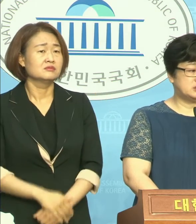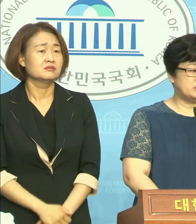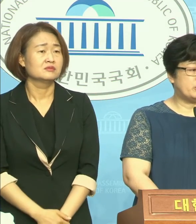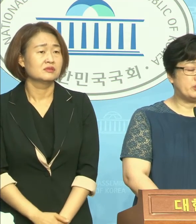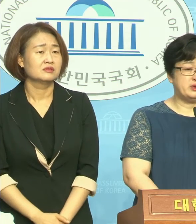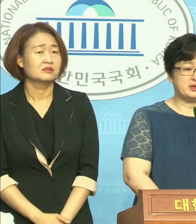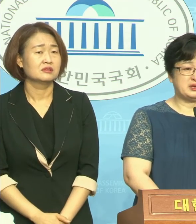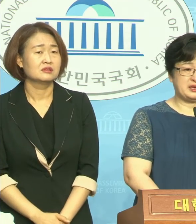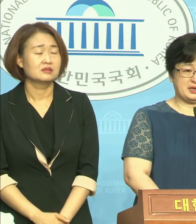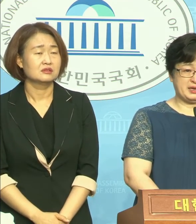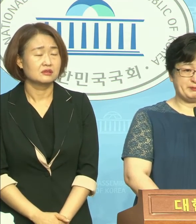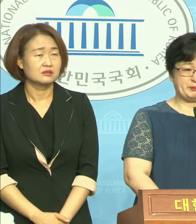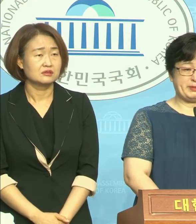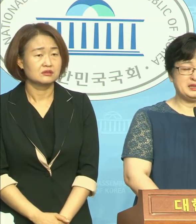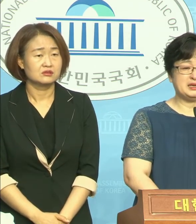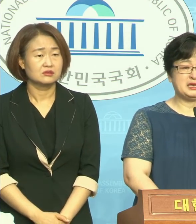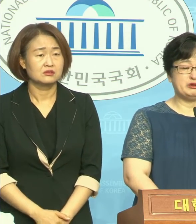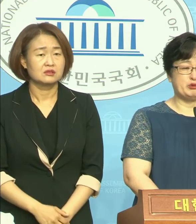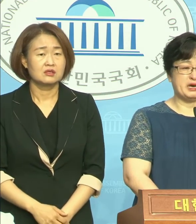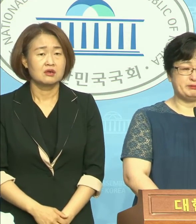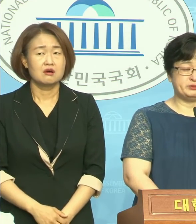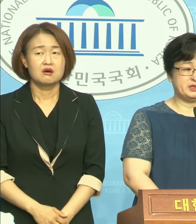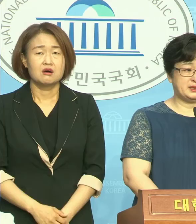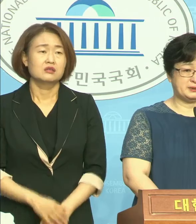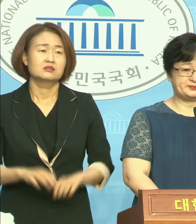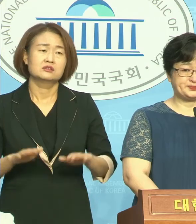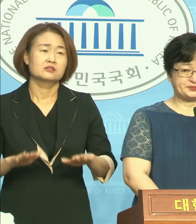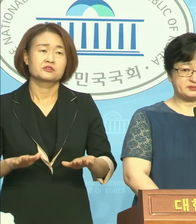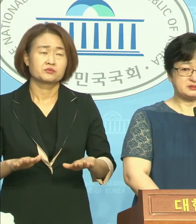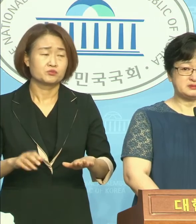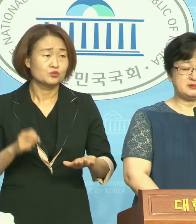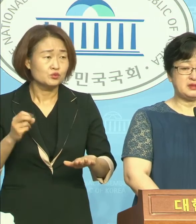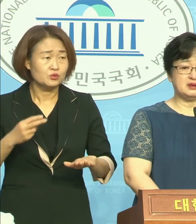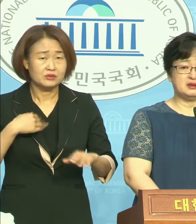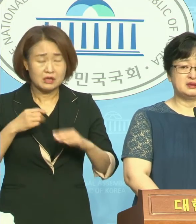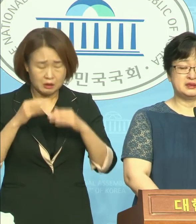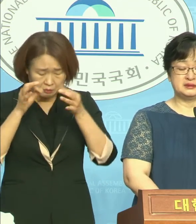저는 그 응급 걸 깨 팔 다리가 너무 아픕니다